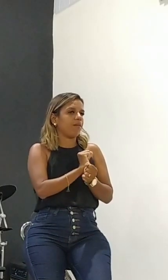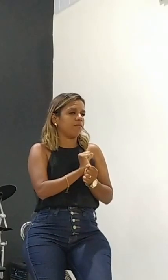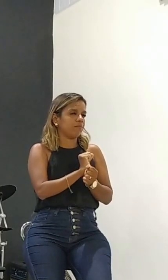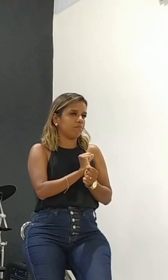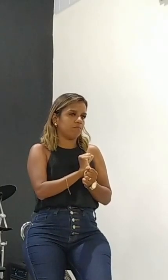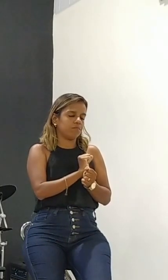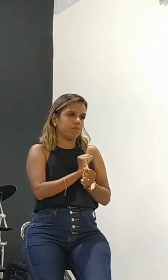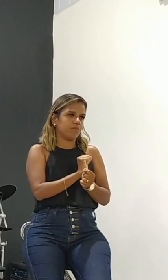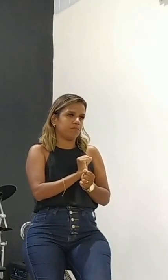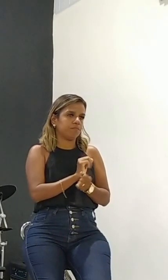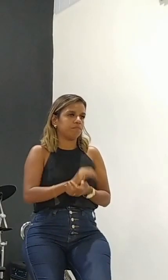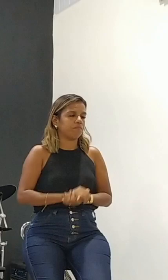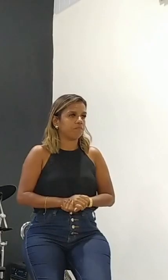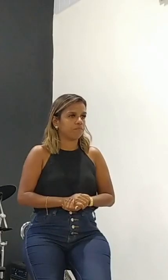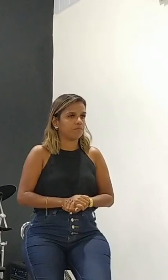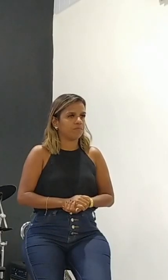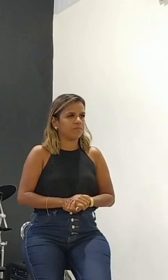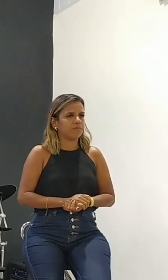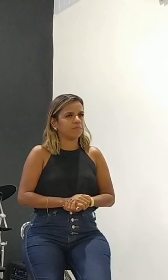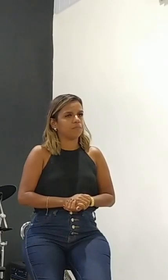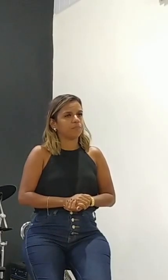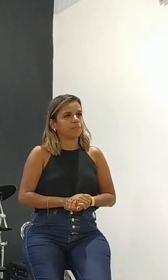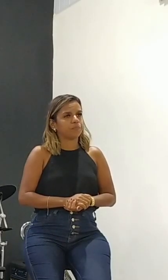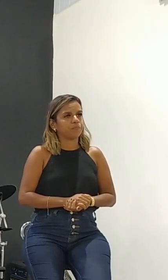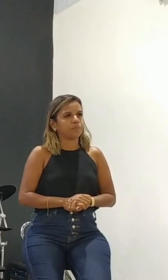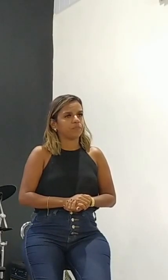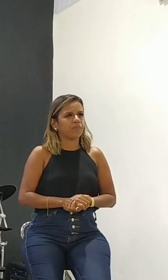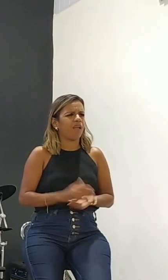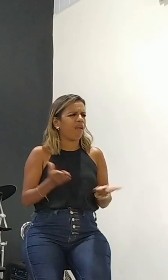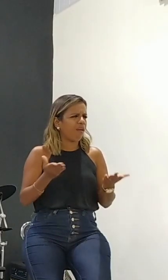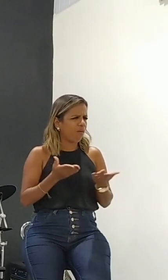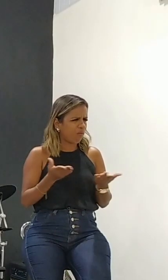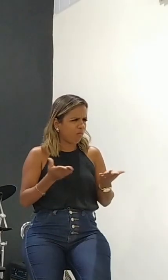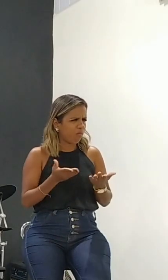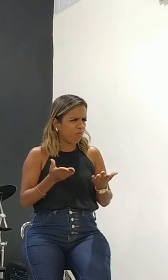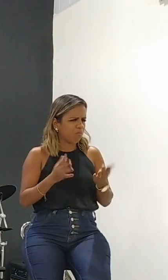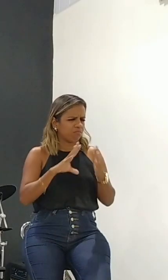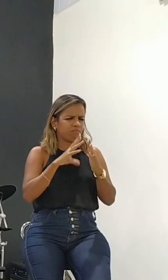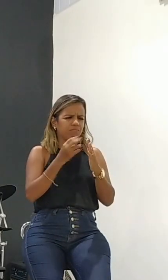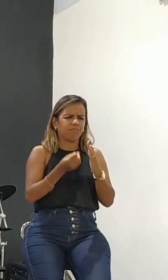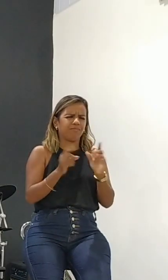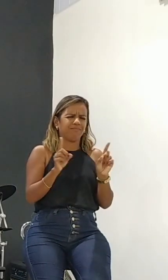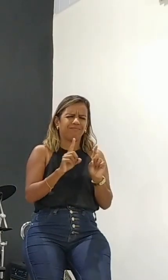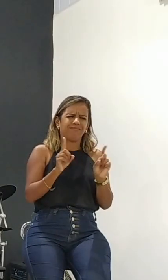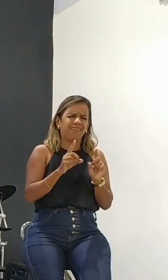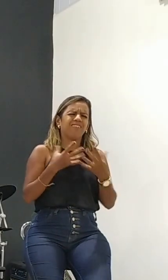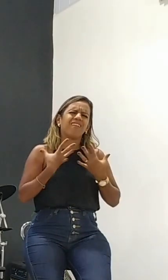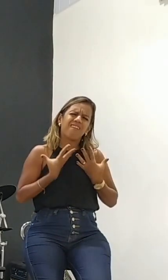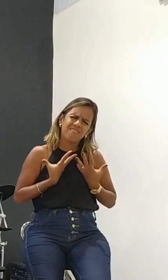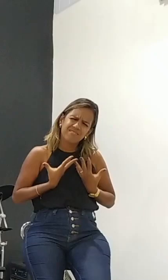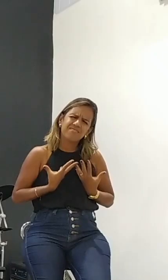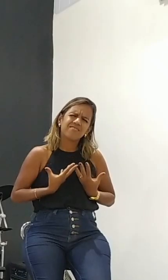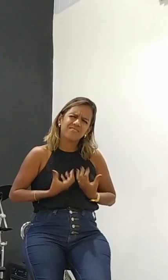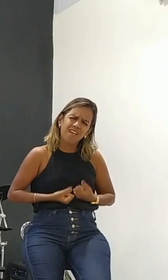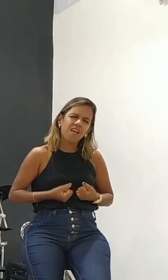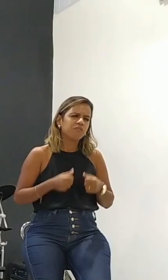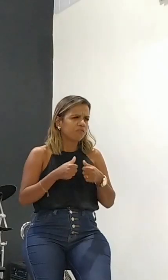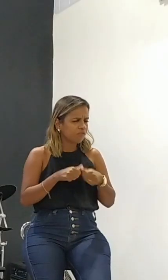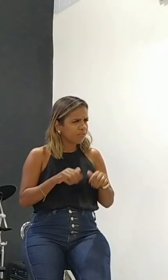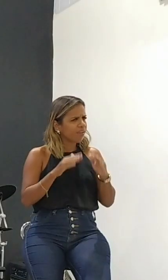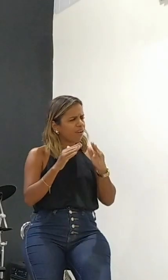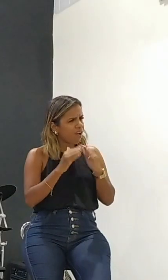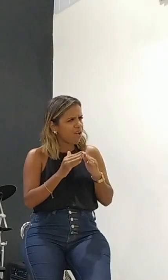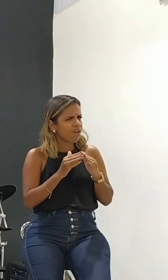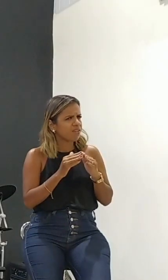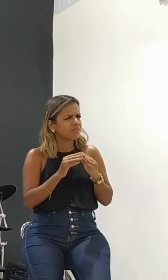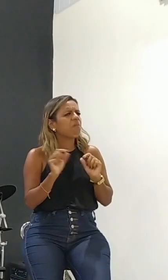fazer descer. Não, não vai hoje não, fica em casa, né? Não, você está cansado. São alianças, né?